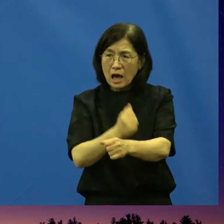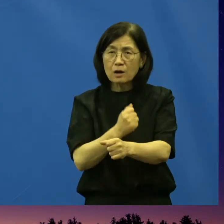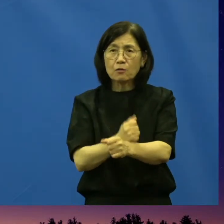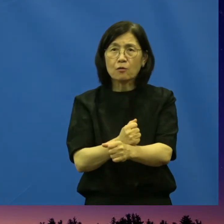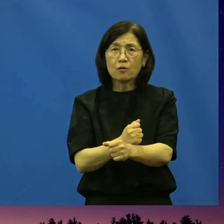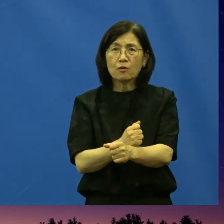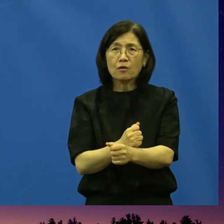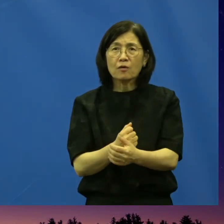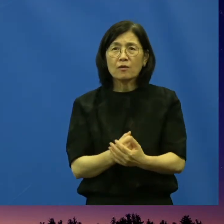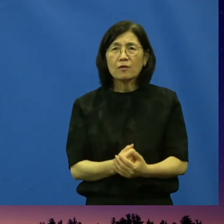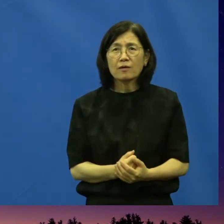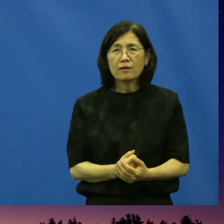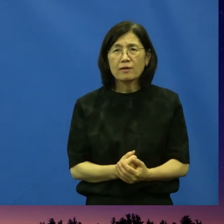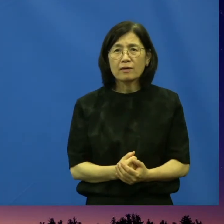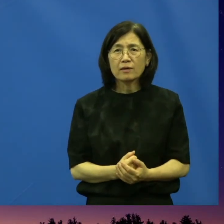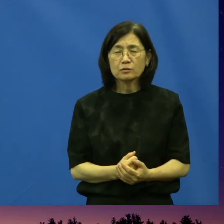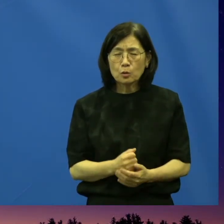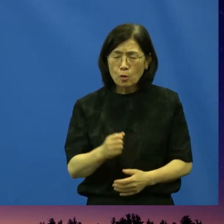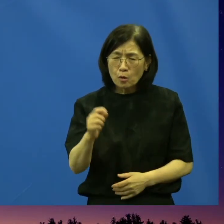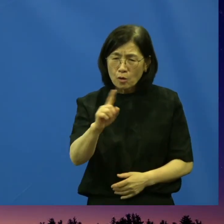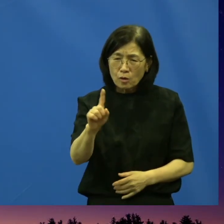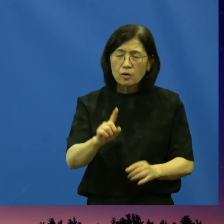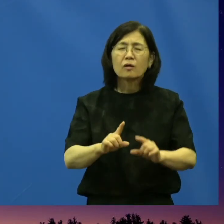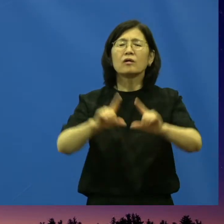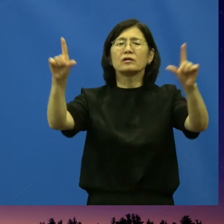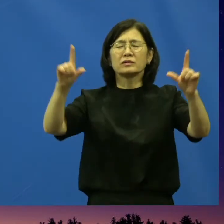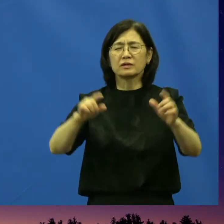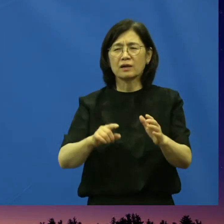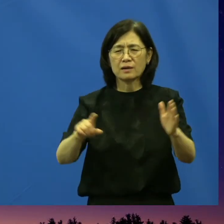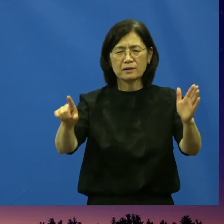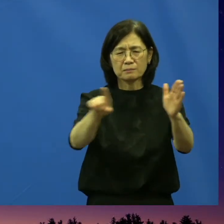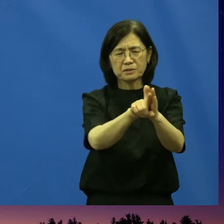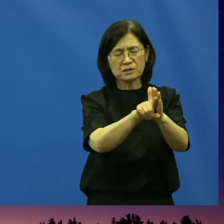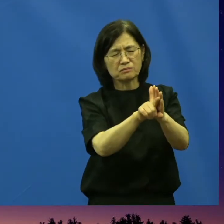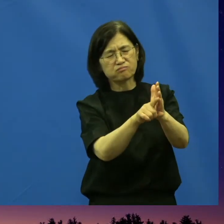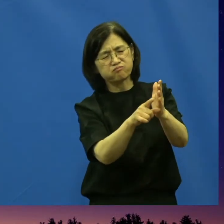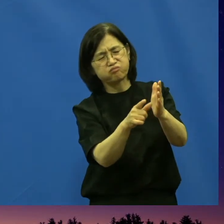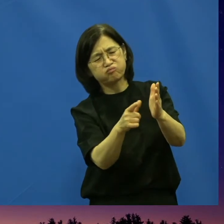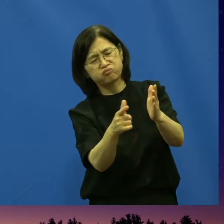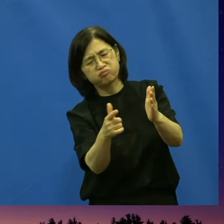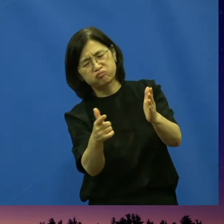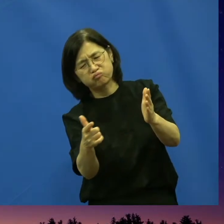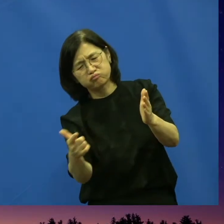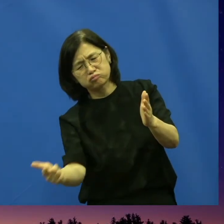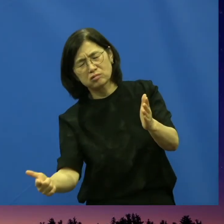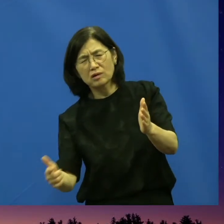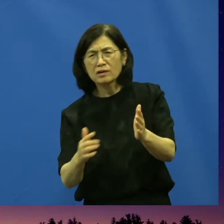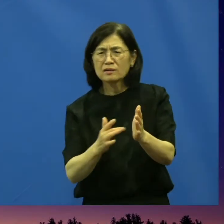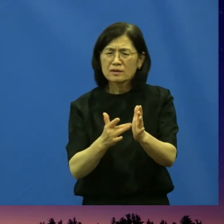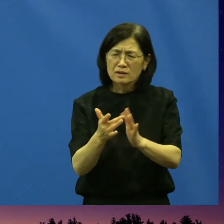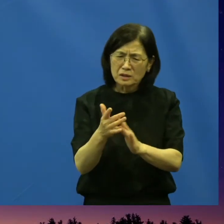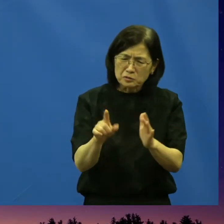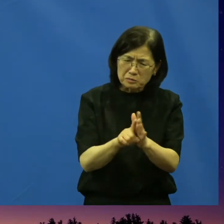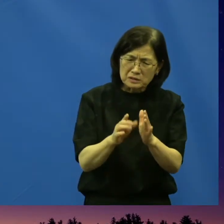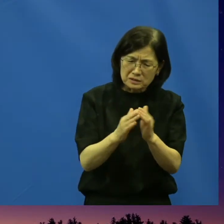8월 말 언저리에 완전히 또 바닥을 치고, 와, 내 예수 믿는 사람 만나 그러면서 말이죠. 그래서 영권 회복이 있는 거예요,